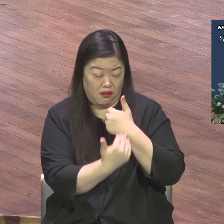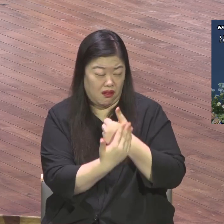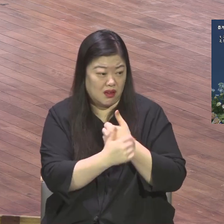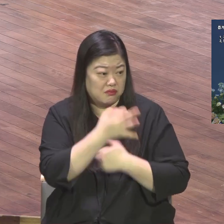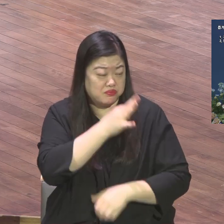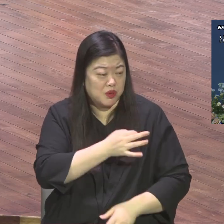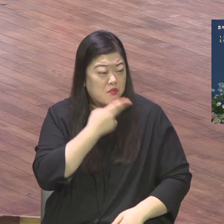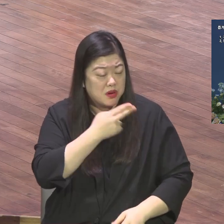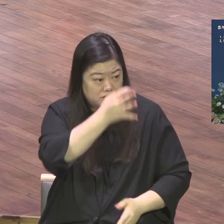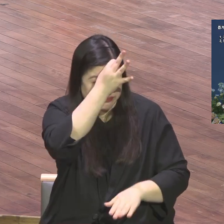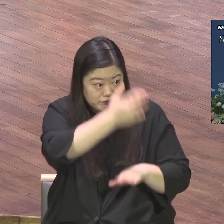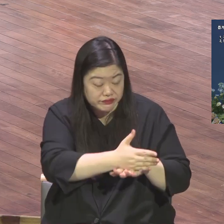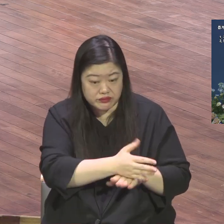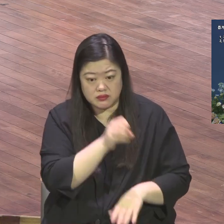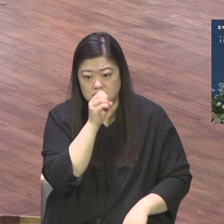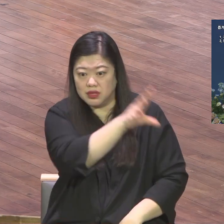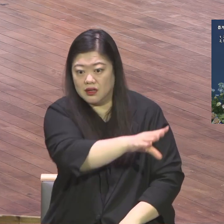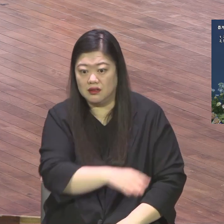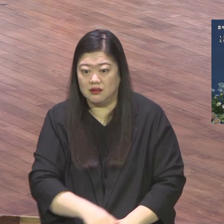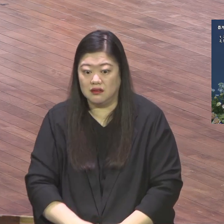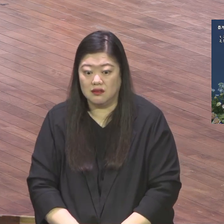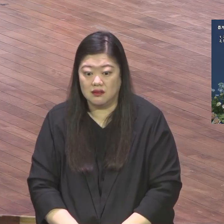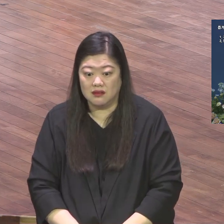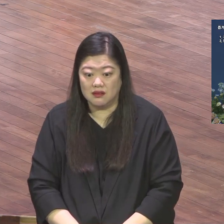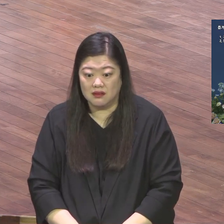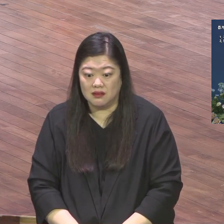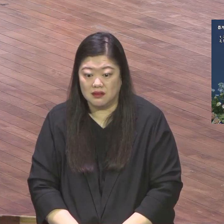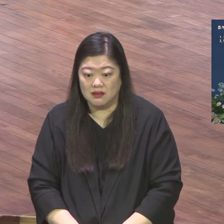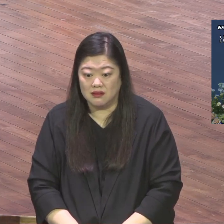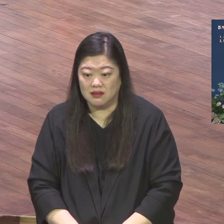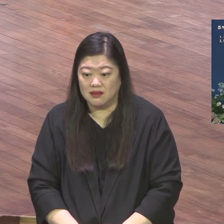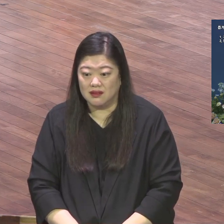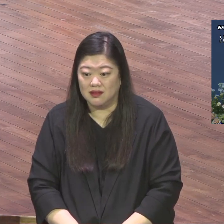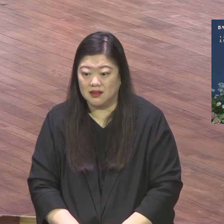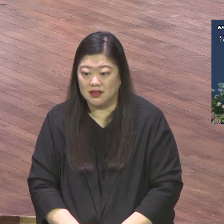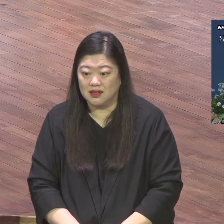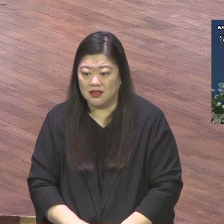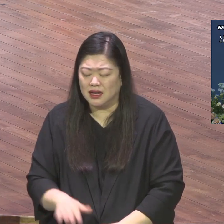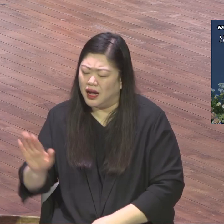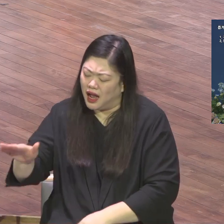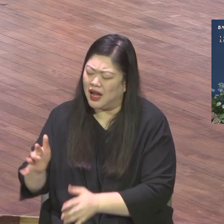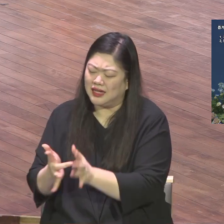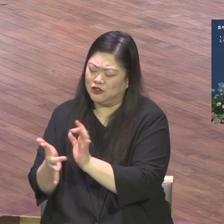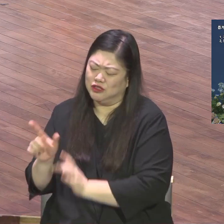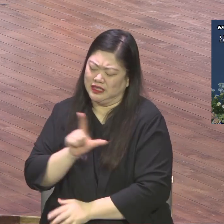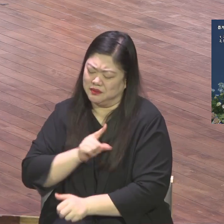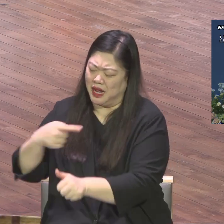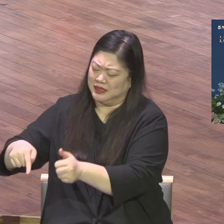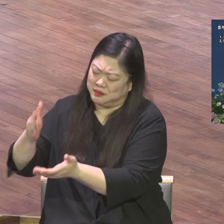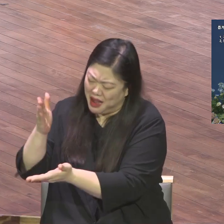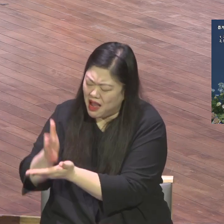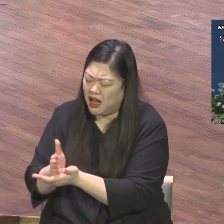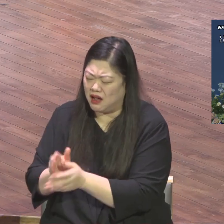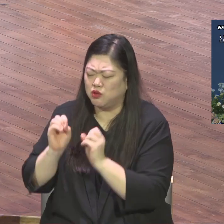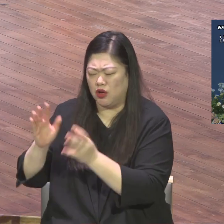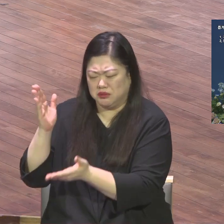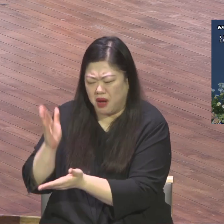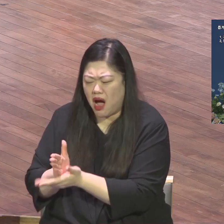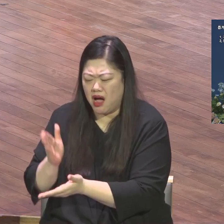베드로와 요한은 담대하게 말했습니다. 예수 이름으로 아무것도 말하지도 말고 가르치지도 말라간 유대 종교